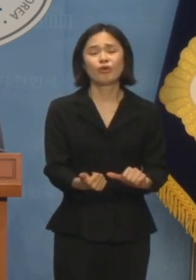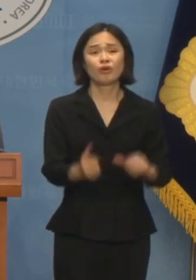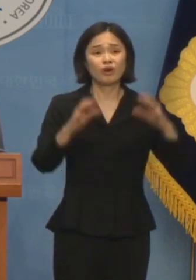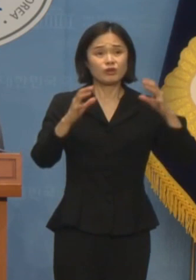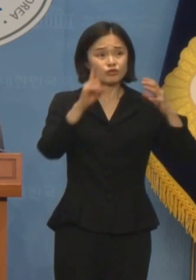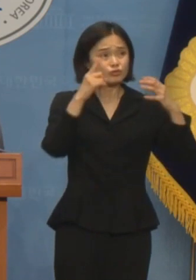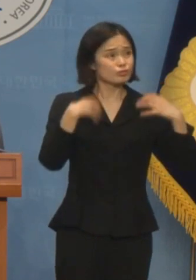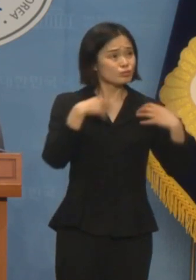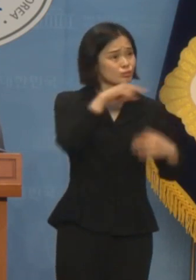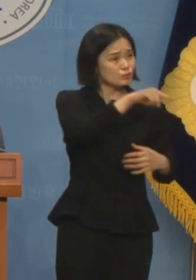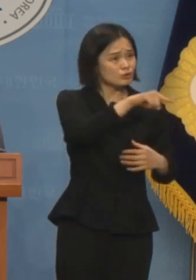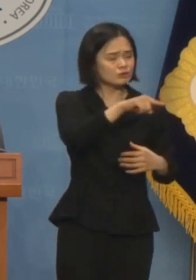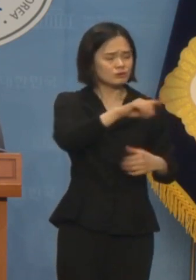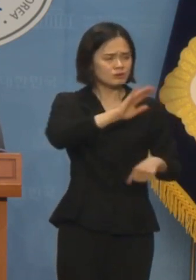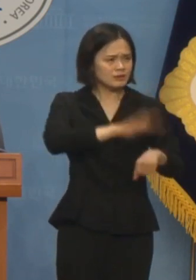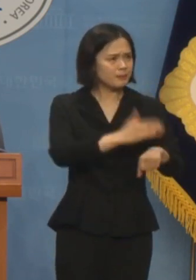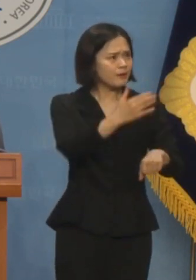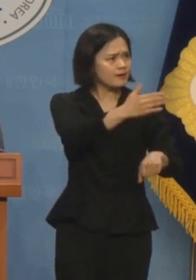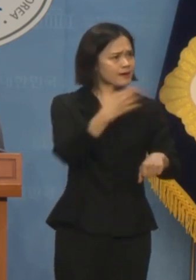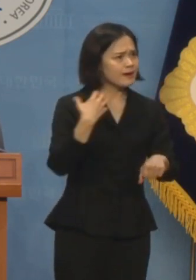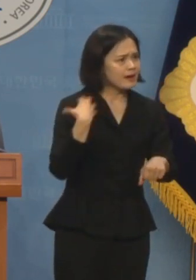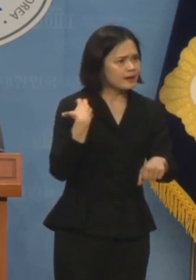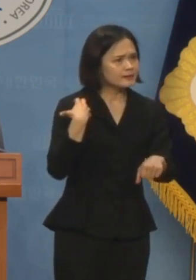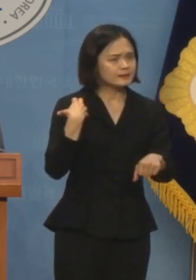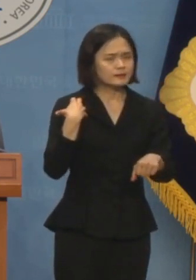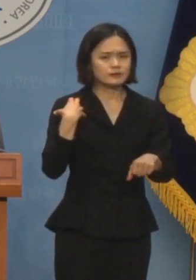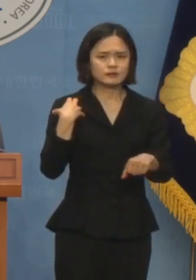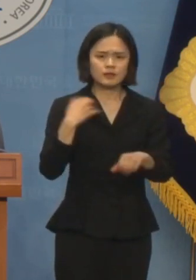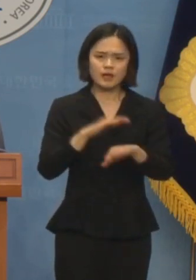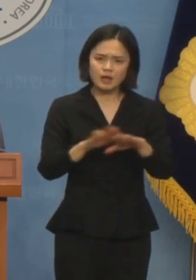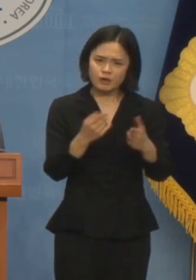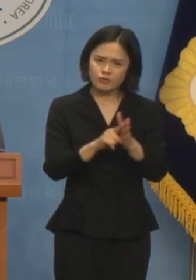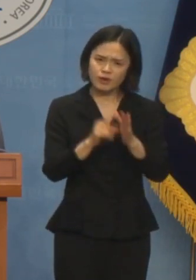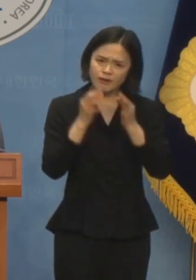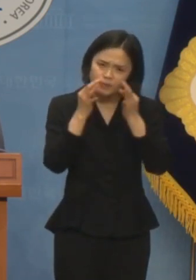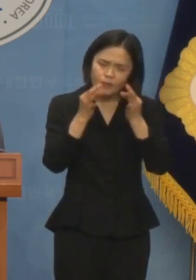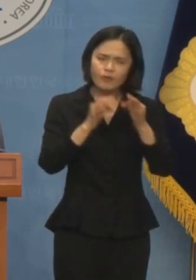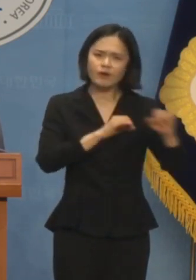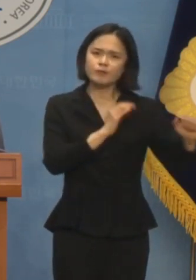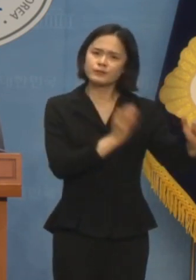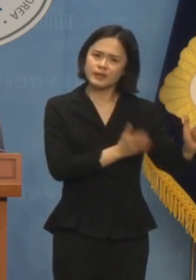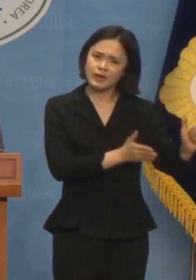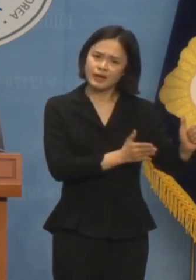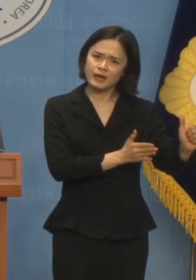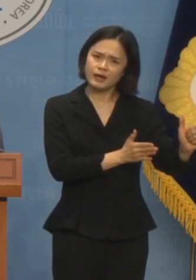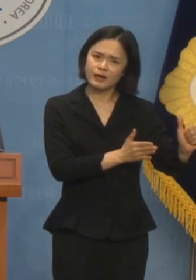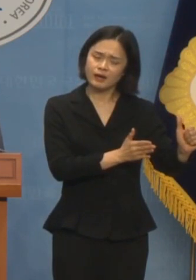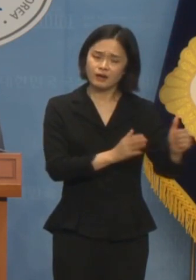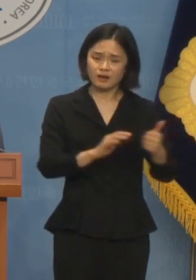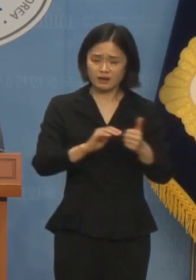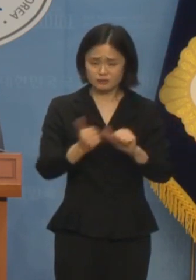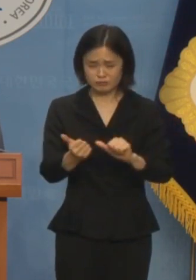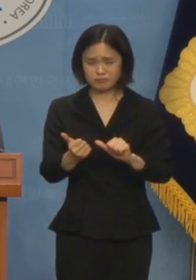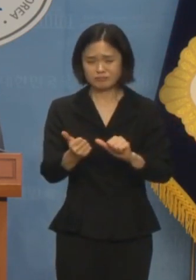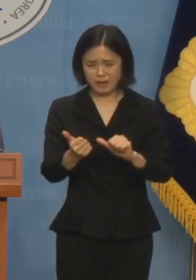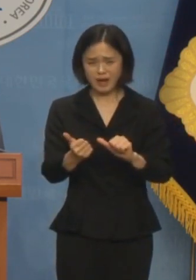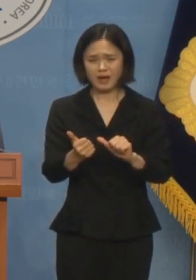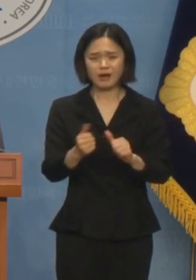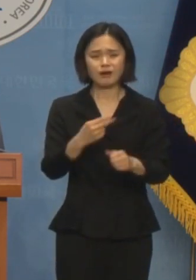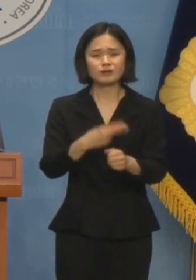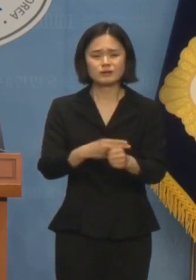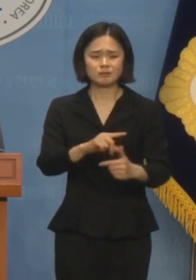적극적으로 임해야 합니다. 교원의 순직 인정을 통해 돌아가신 선생님의 명예를 회복하고 현장에